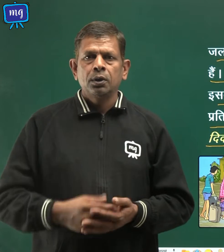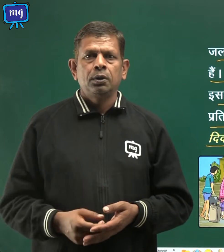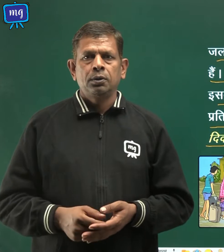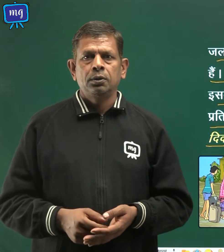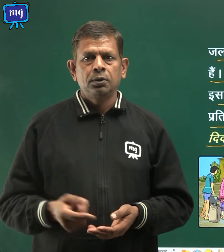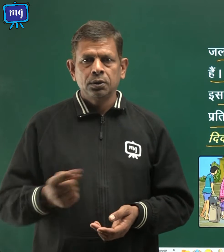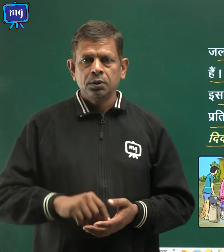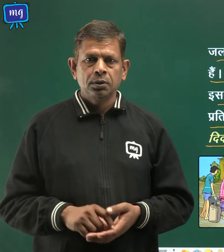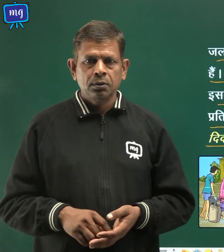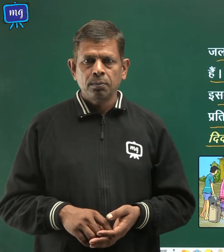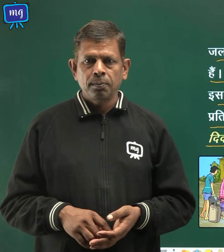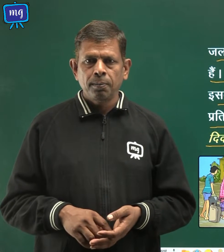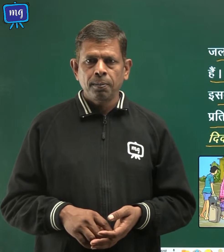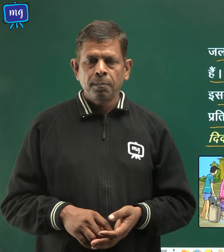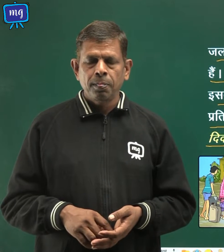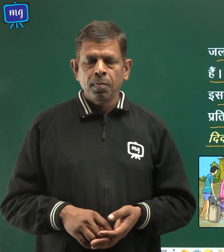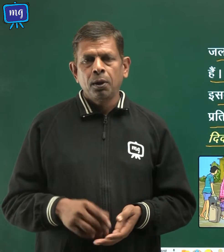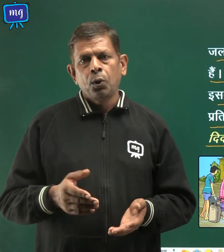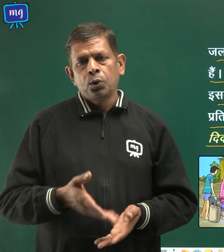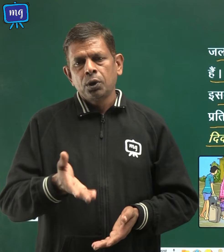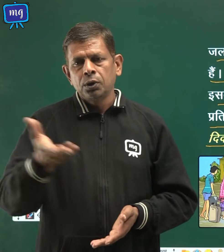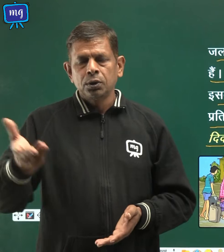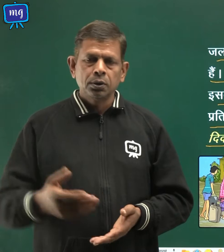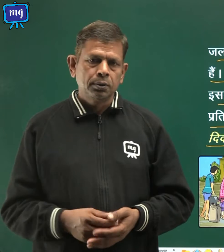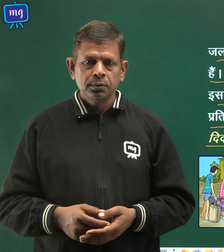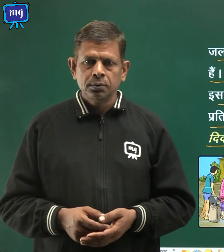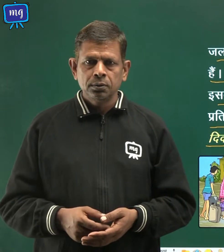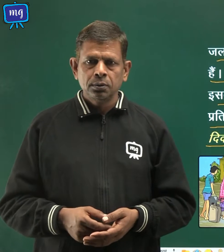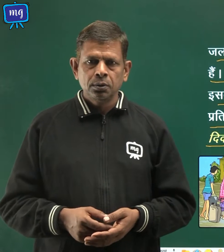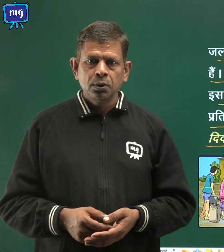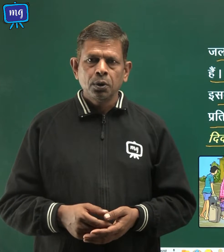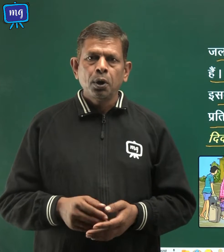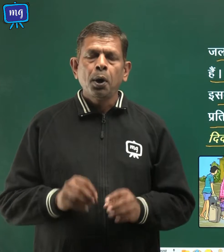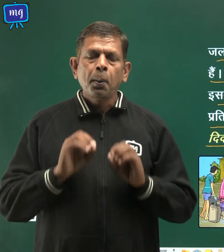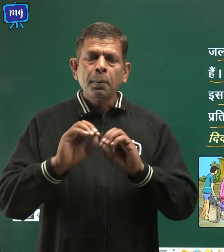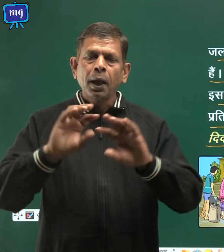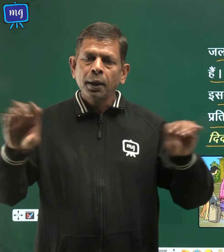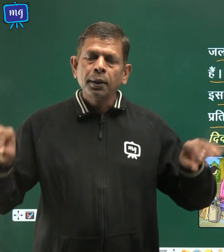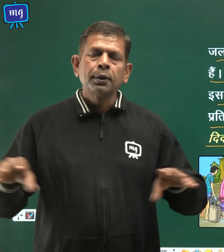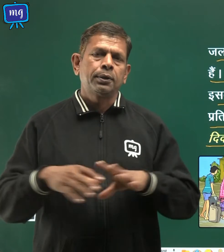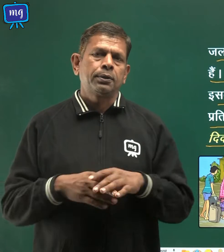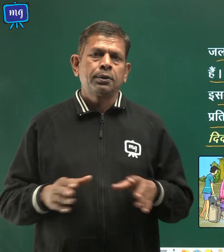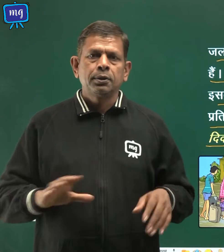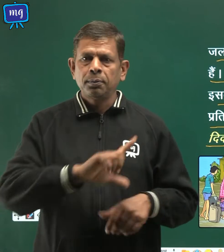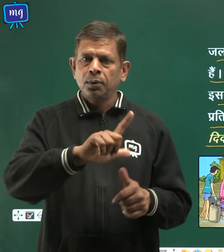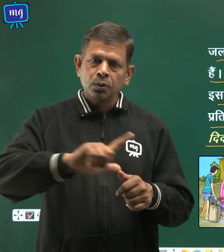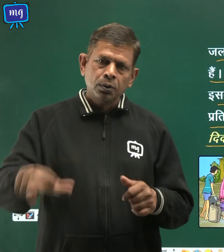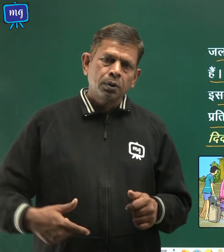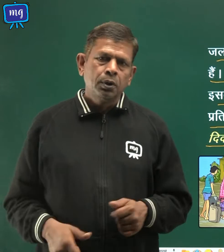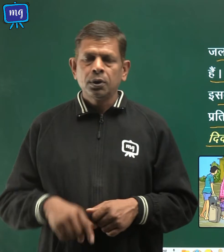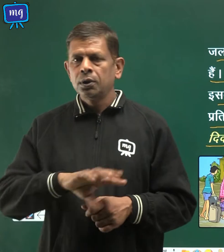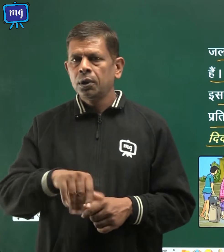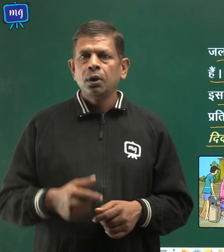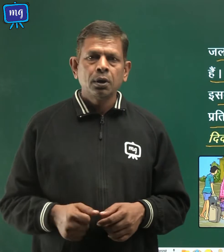जिससे ज़्यादा से ज़्यादा प्रेरित किया जाता है सभी को कि जल